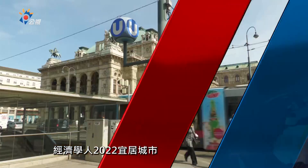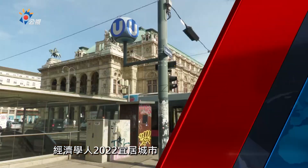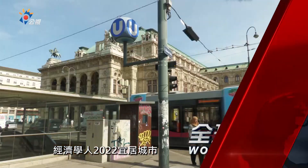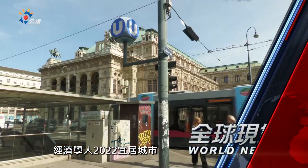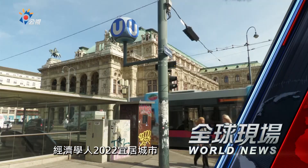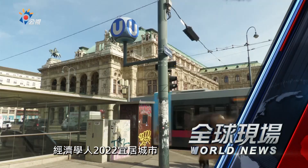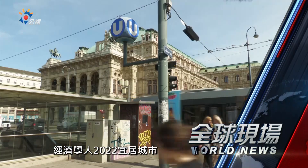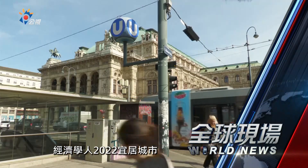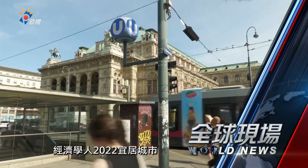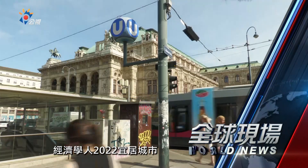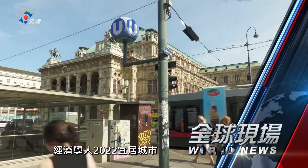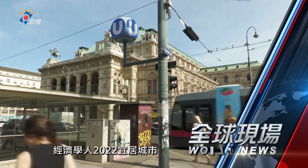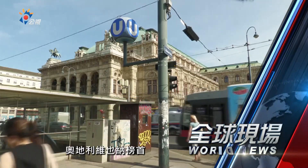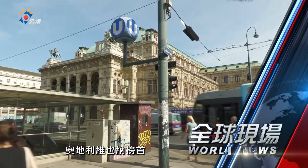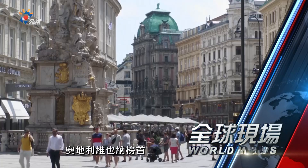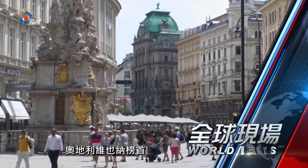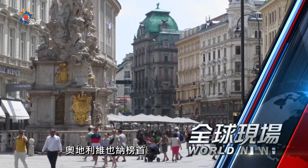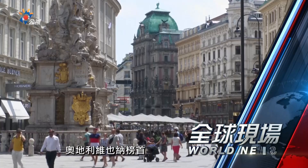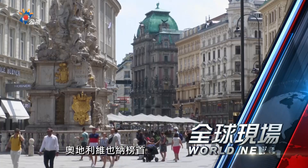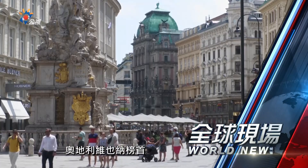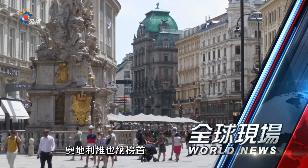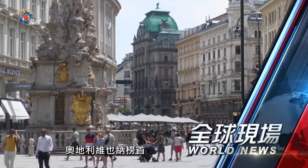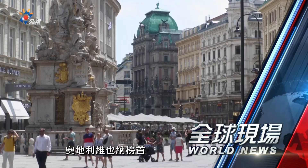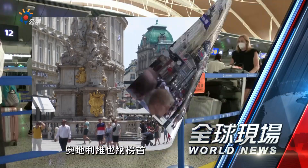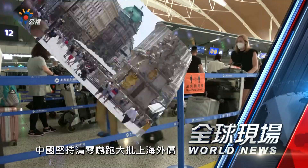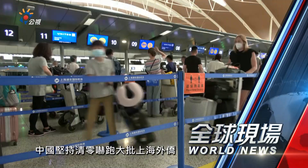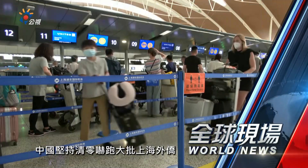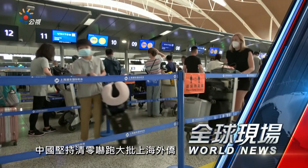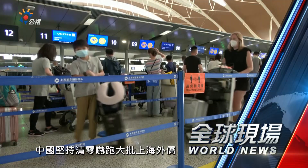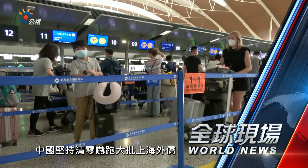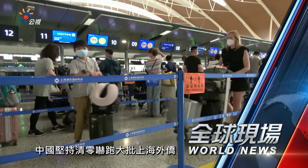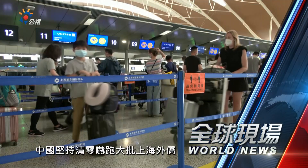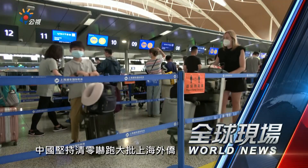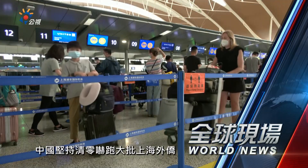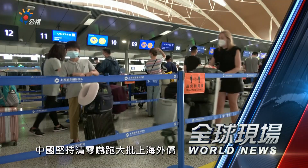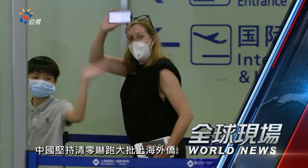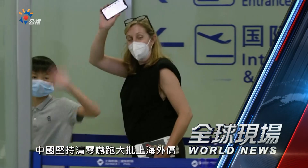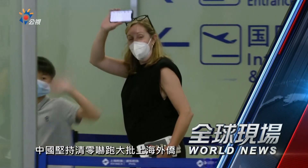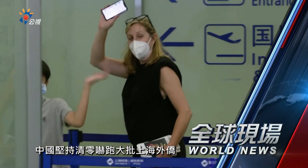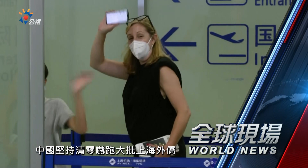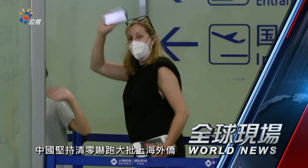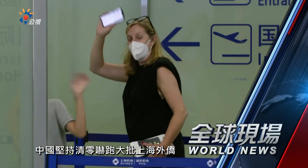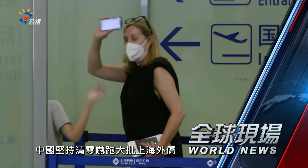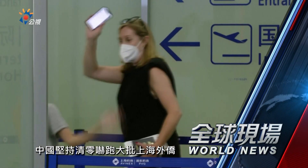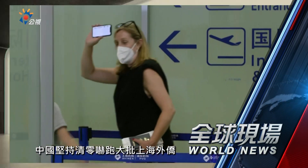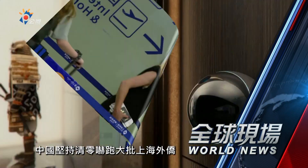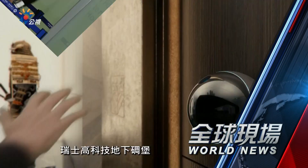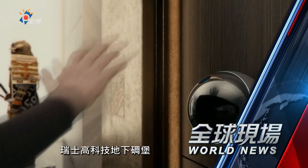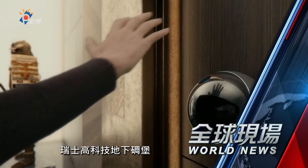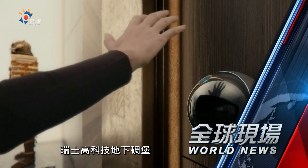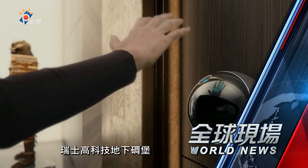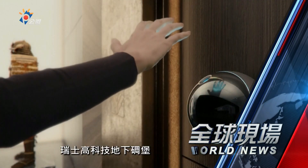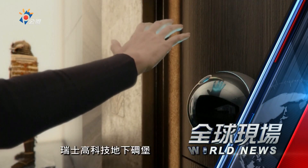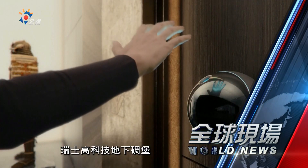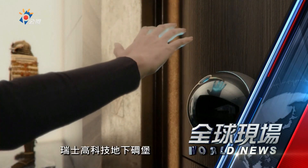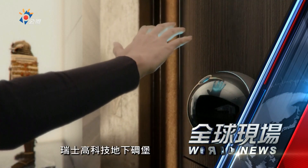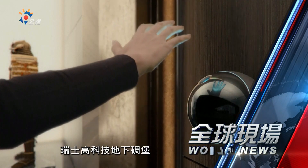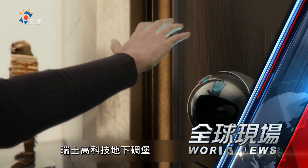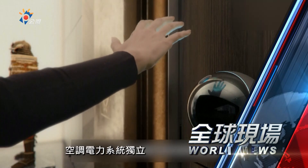经济学人2022宜居城市奥地利维也纳榜首，中国坚持清零吓跑大批上海外侨，瑞士高科技地下碉堡空